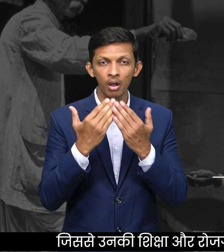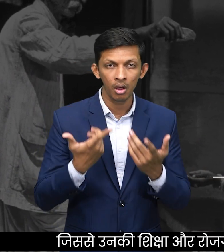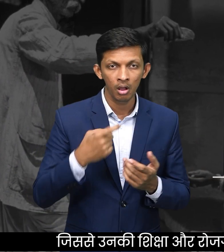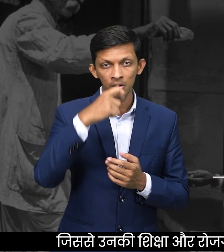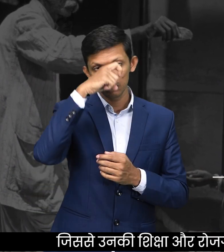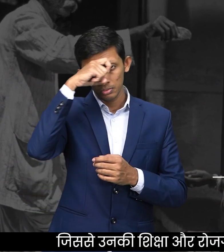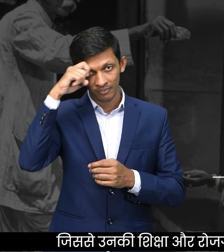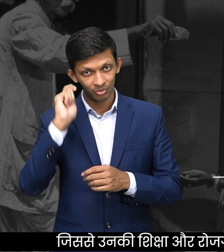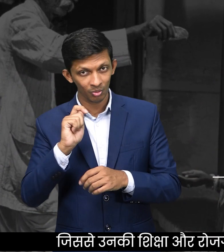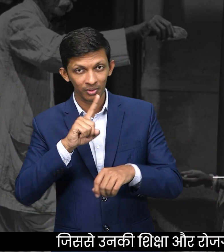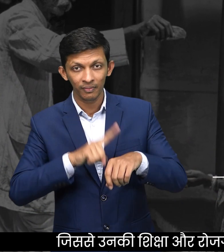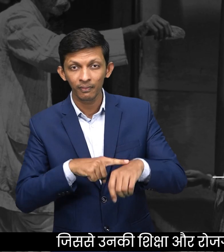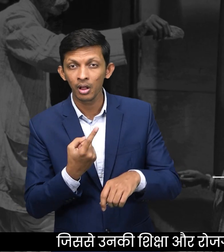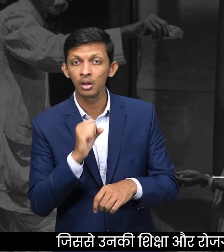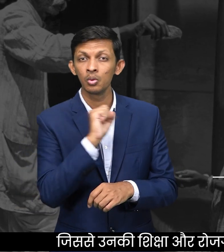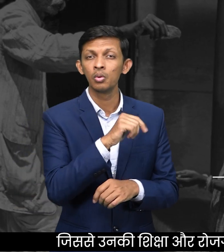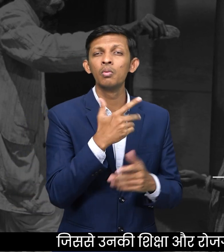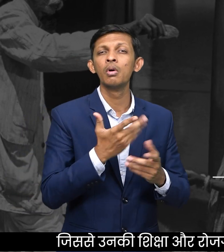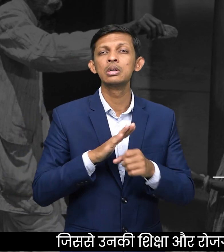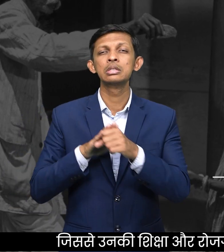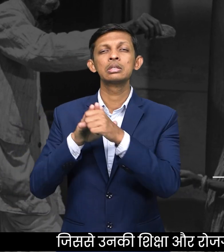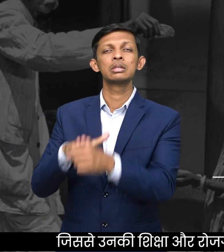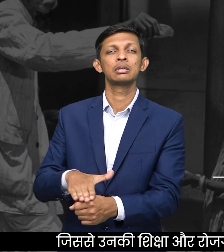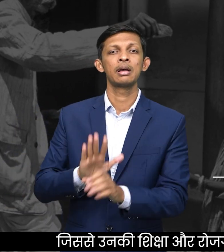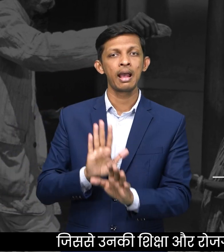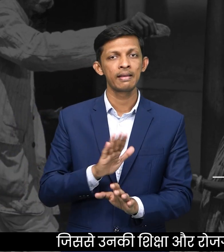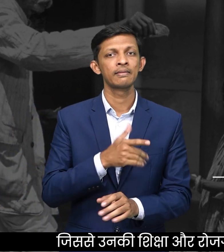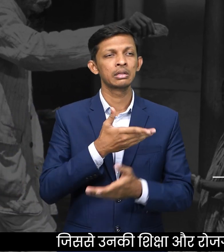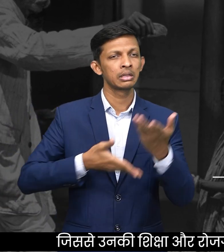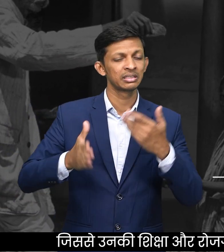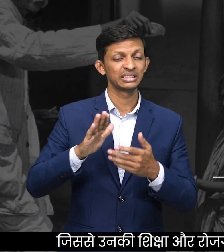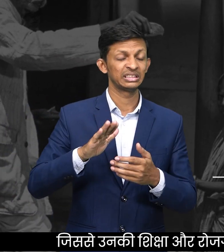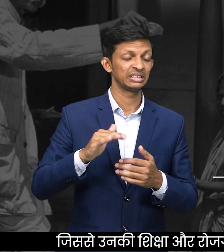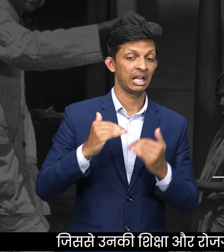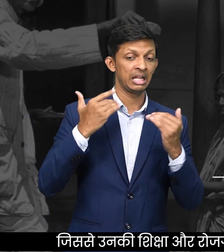और रोजगार के अवसर सीमित हो गए, जो एक भेदभाव है।